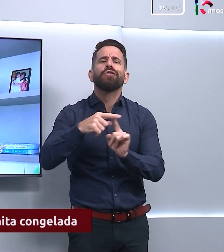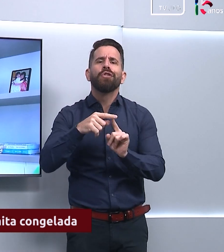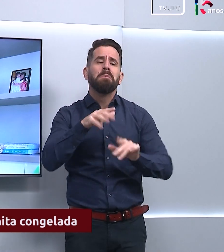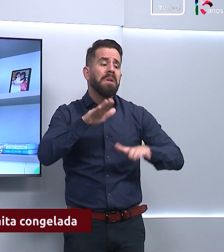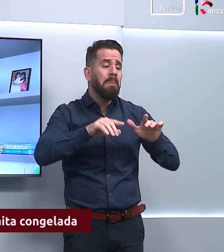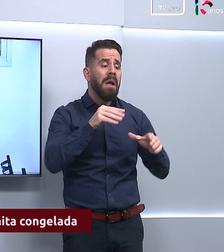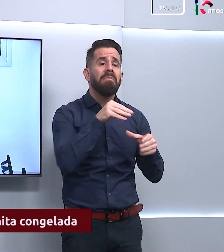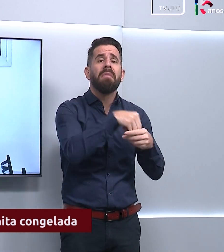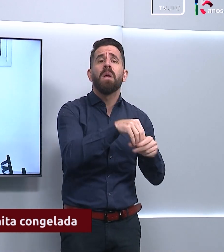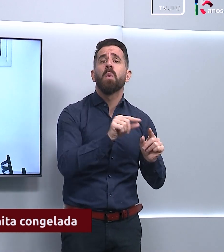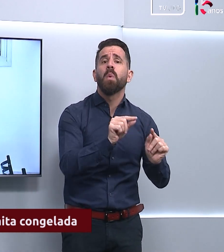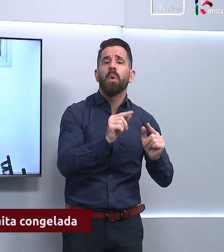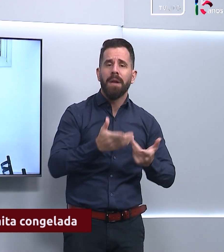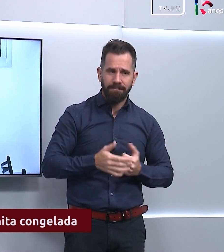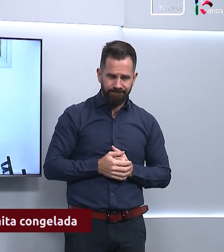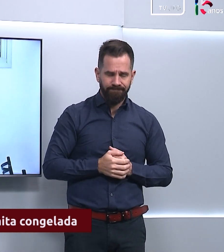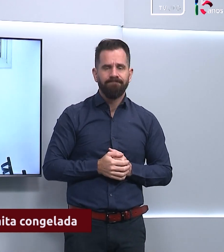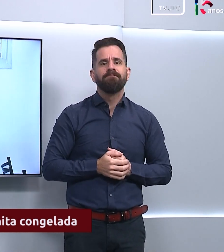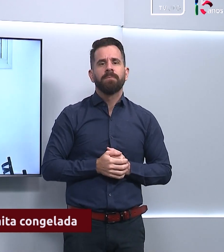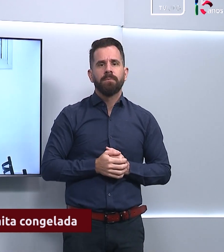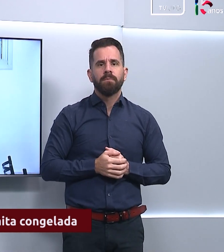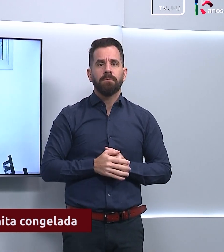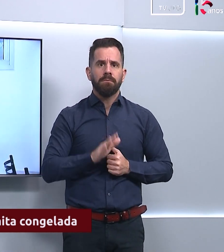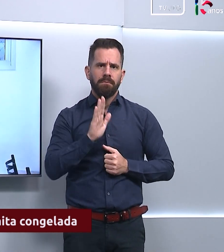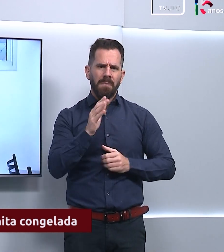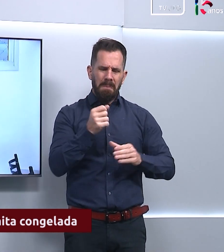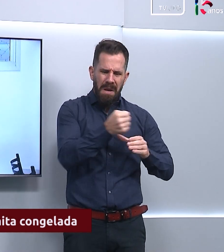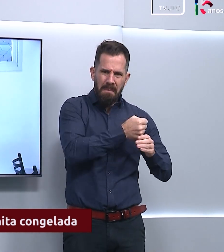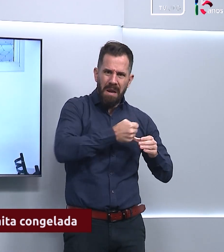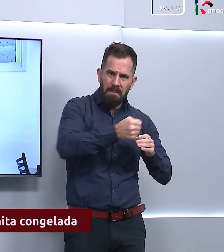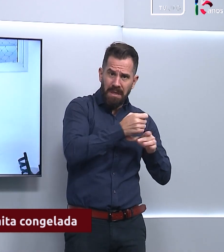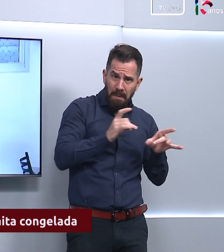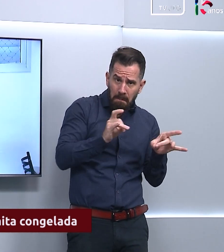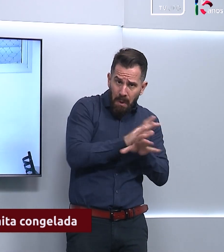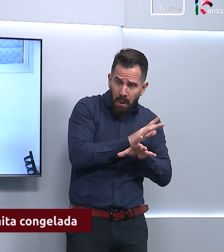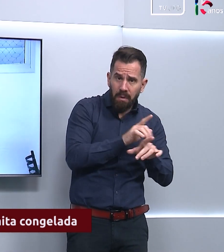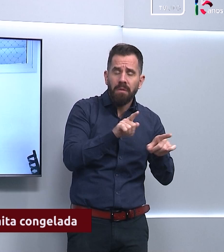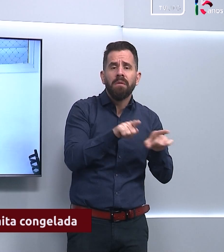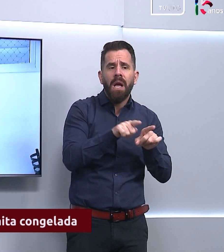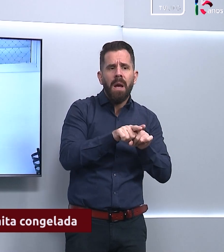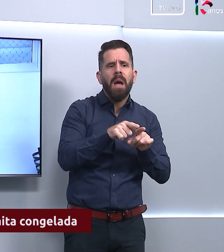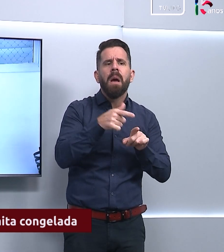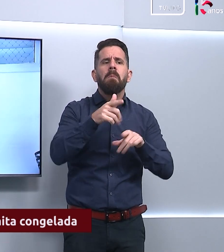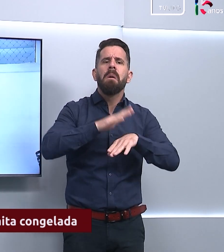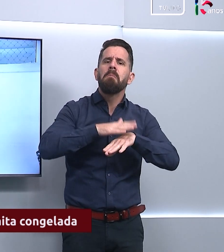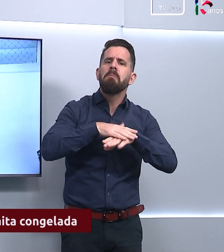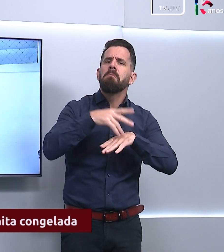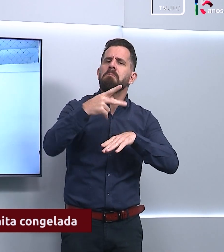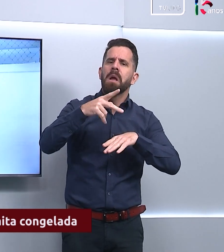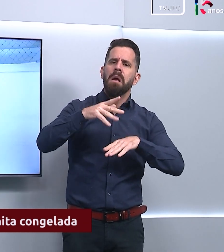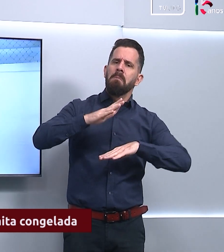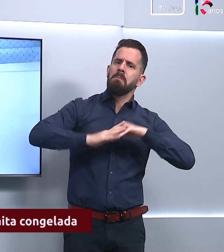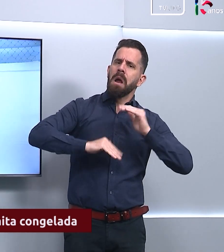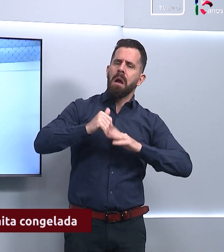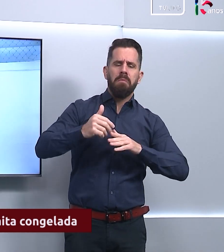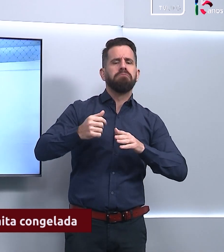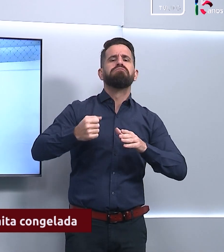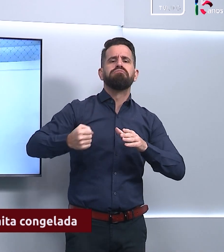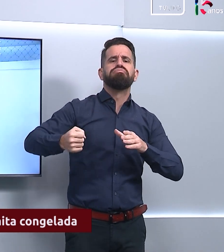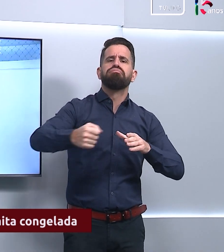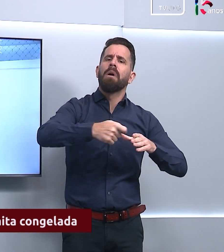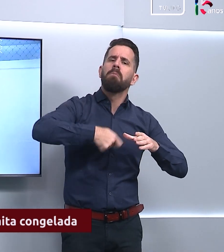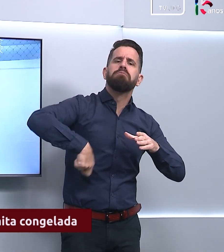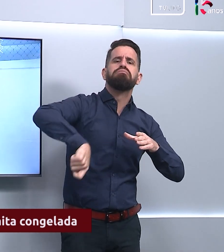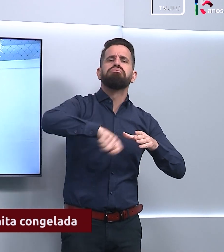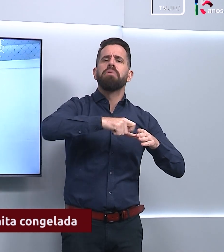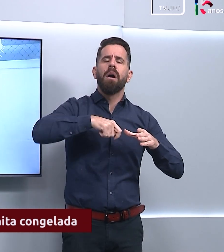ali na composição. Mas além dessas marmitas que já vêm prontas, tem também as pessoas que preparam a sua própria marmita, deixam